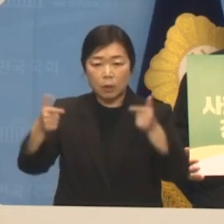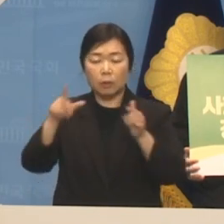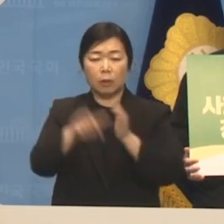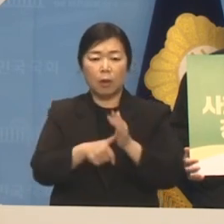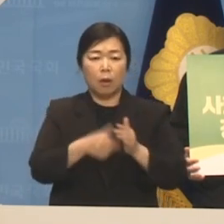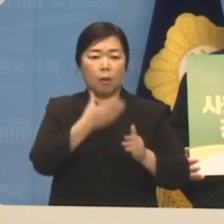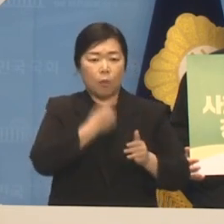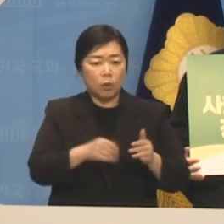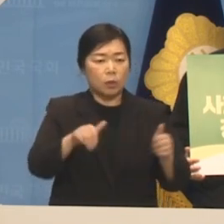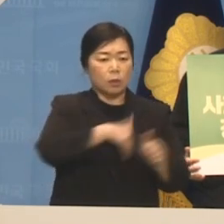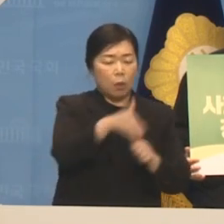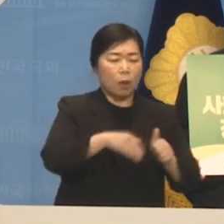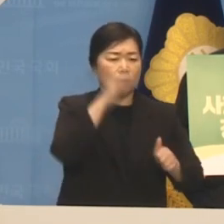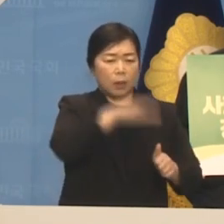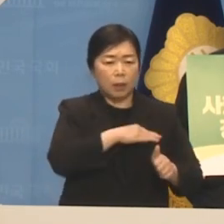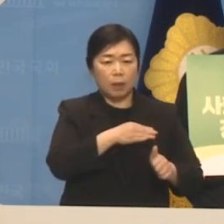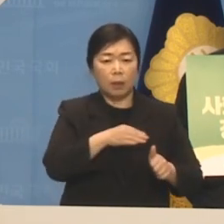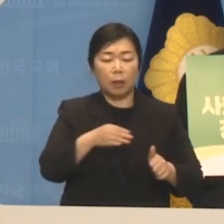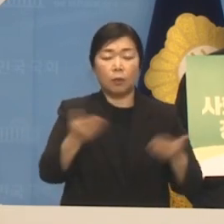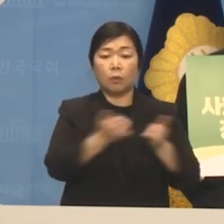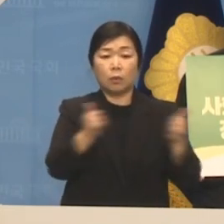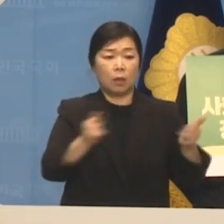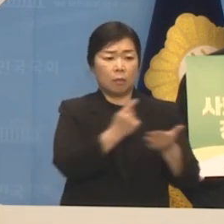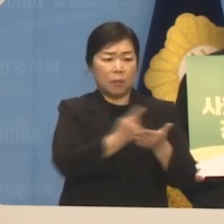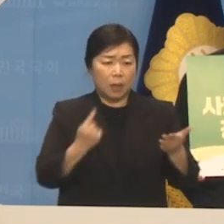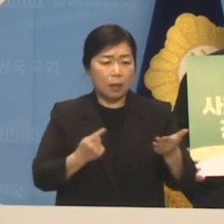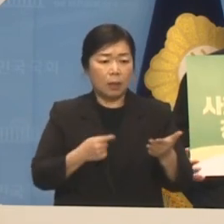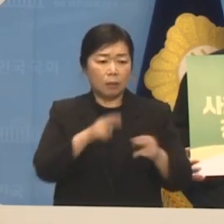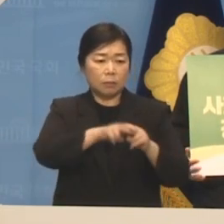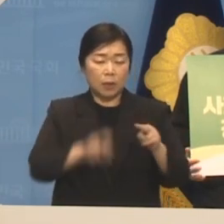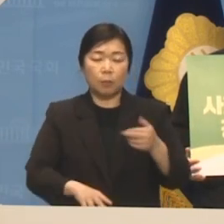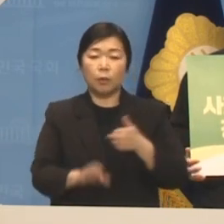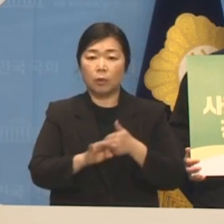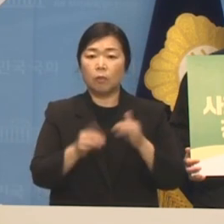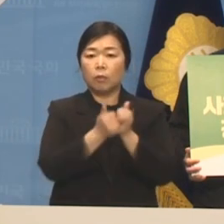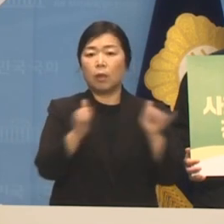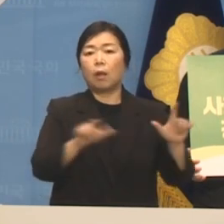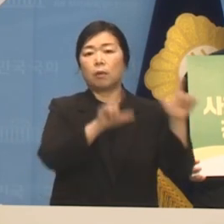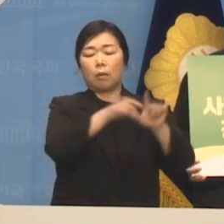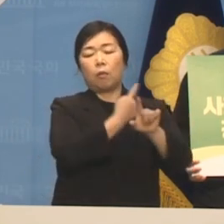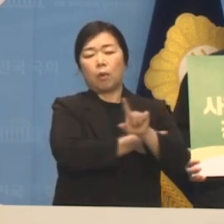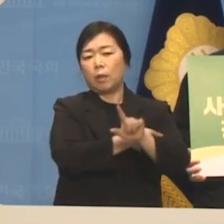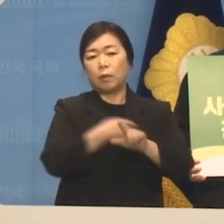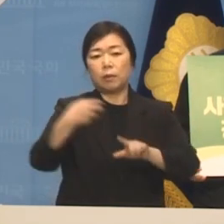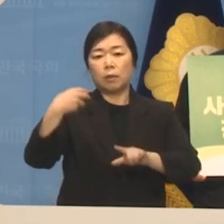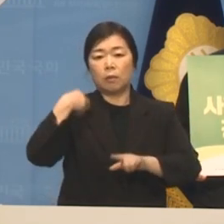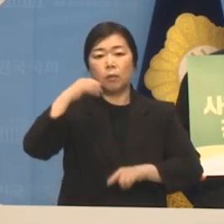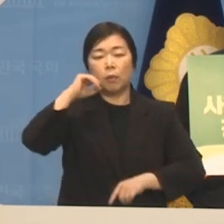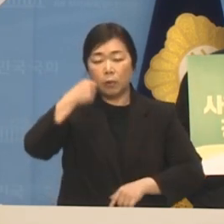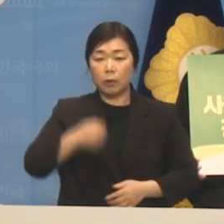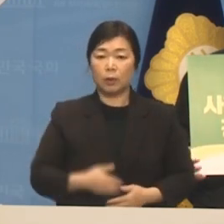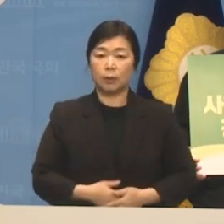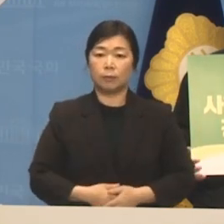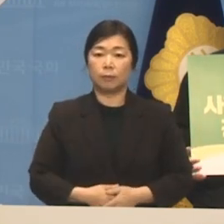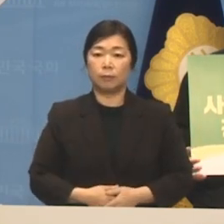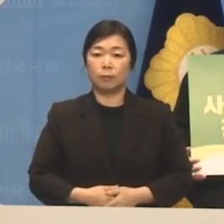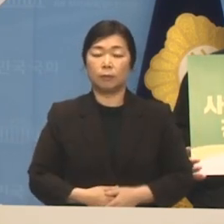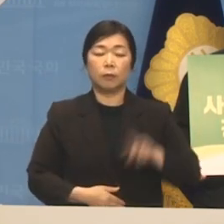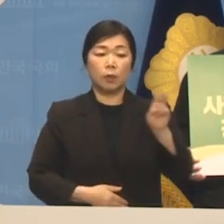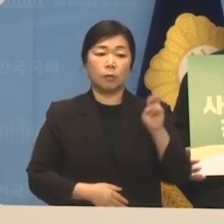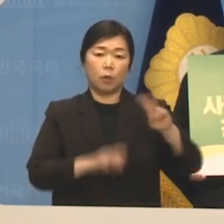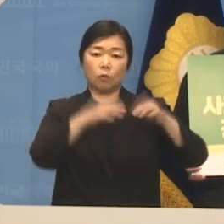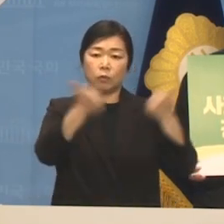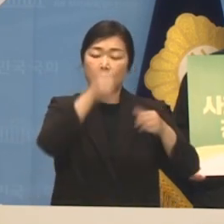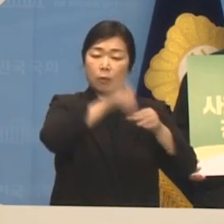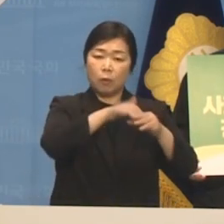노동조건으로 노동자가 현장을 떠난다면 국민의 삶과 권리도 책임질 수 없습니다. 22대 총선이